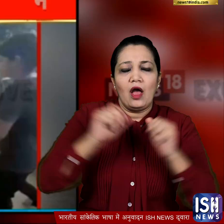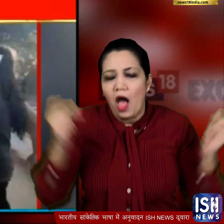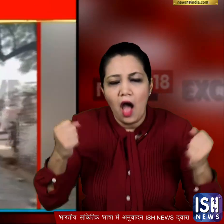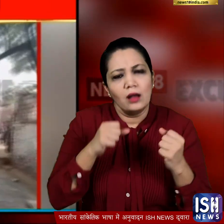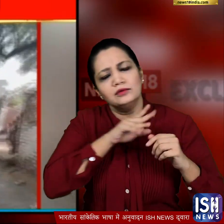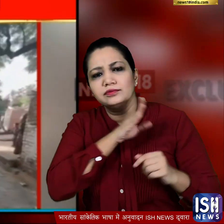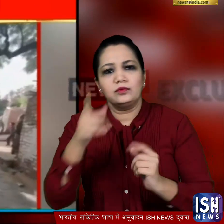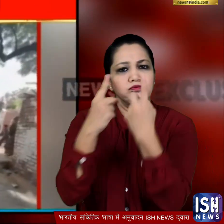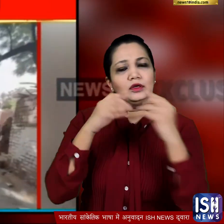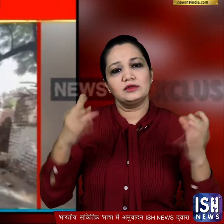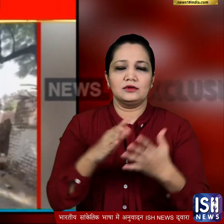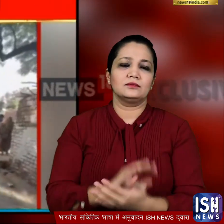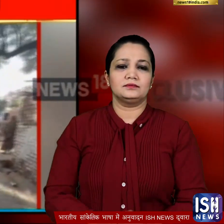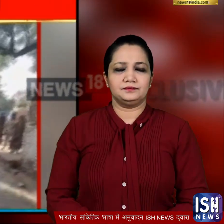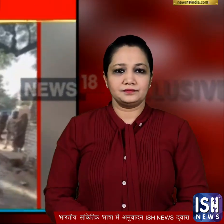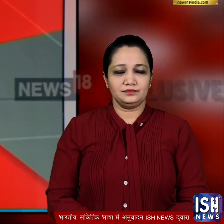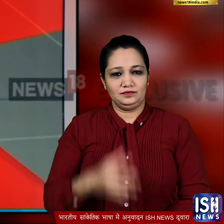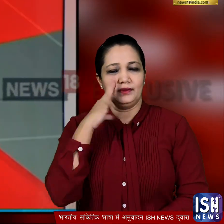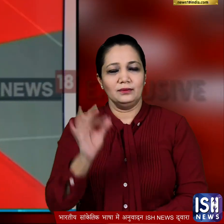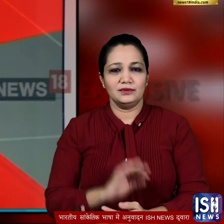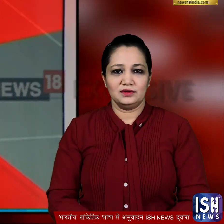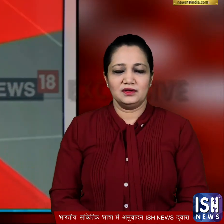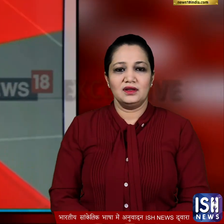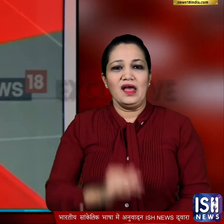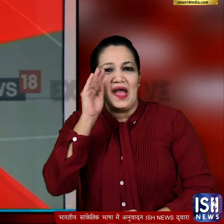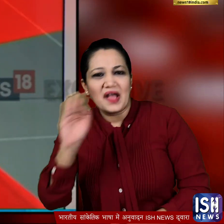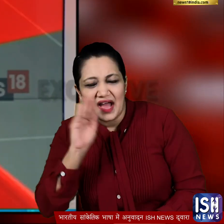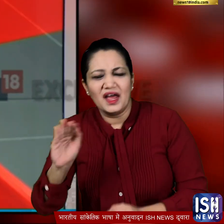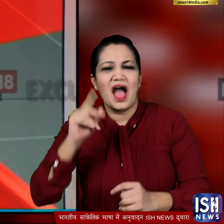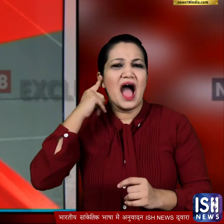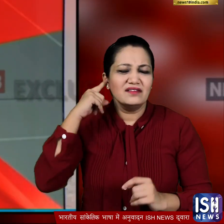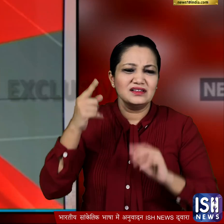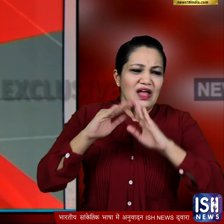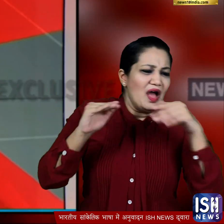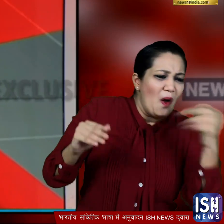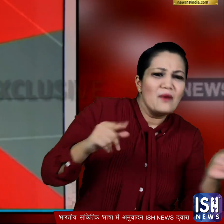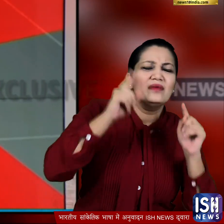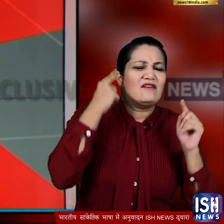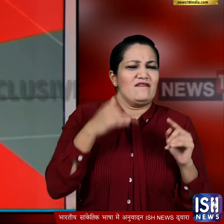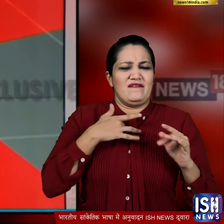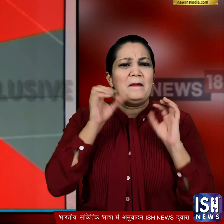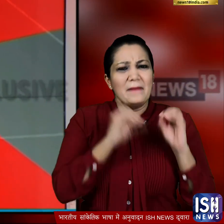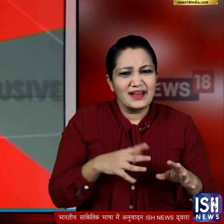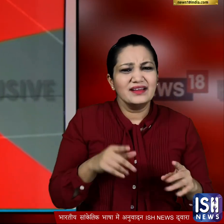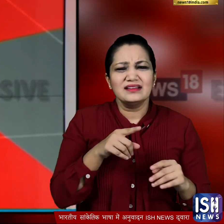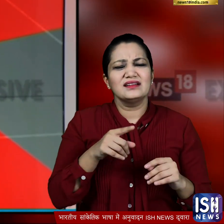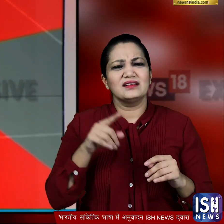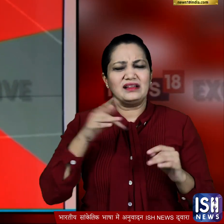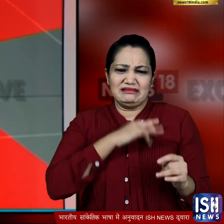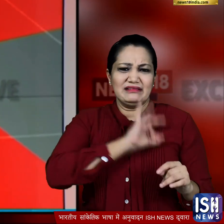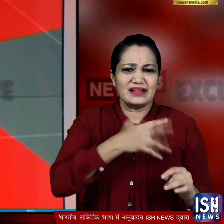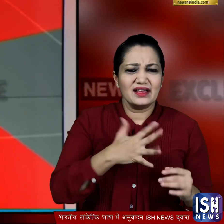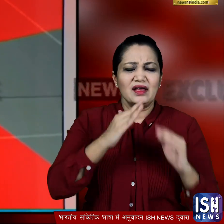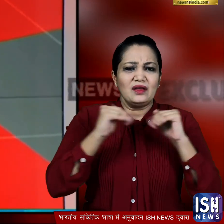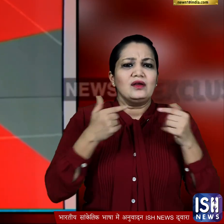बाद पुलिस हरकत में आई और इसकी जांच में जुट गई। सौबात की बात यह कि अगर गाने बजाने की आवाज पड़ोसियों को बुरी लगे तो उसका एक ही मतलब है